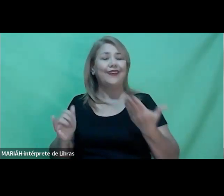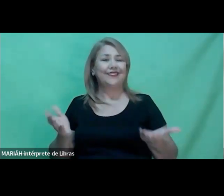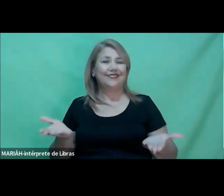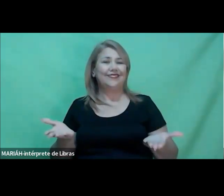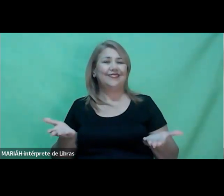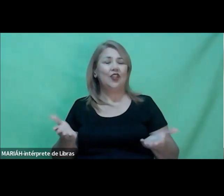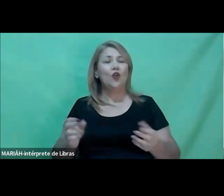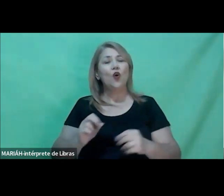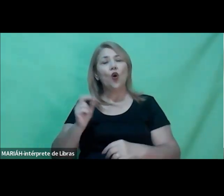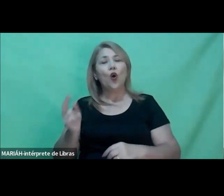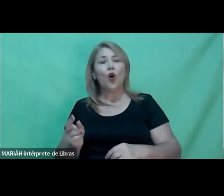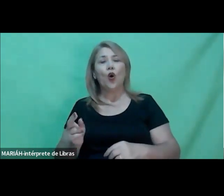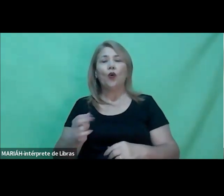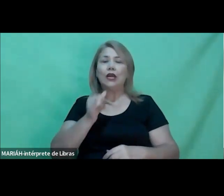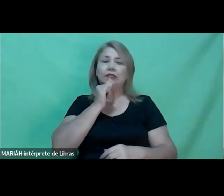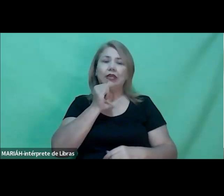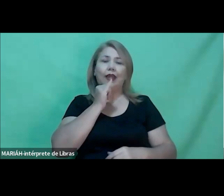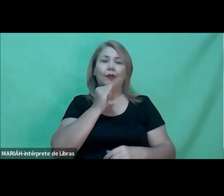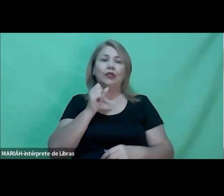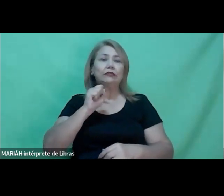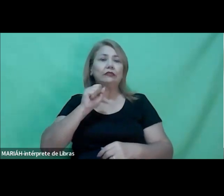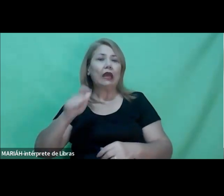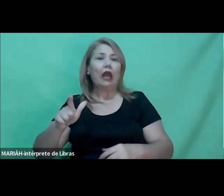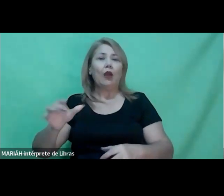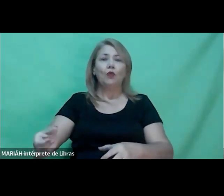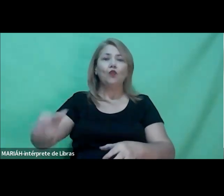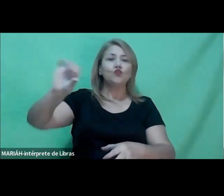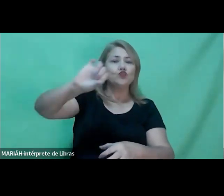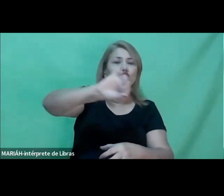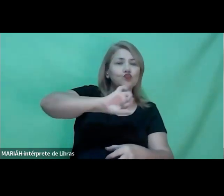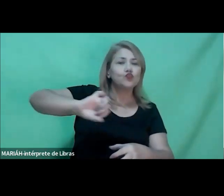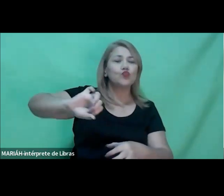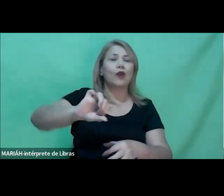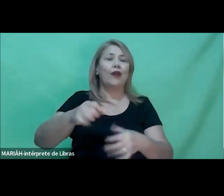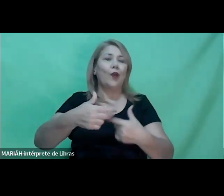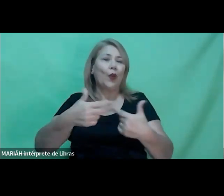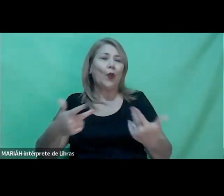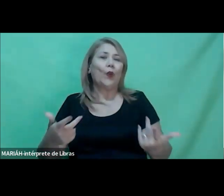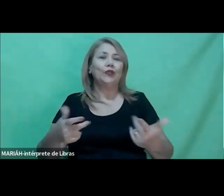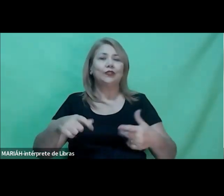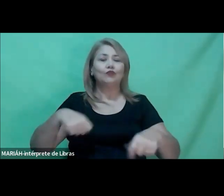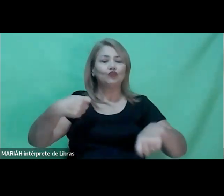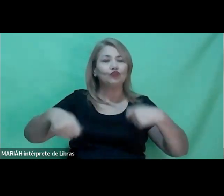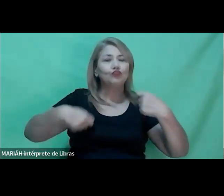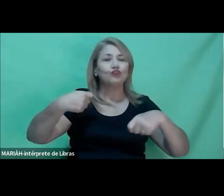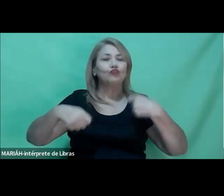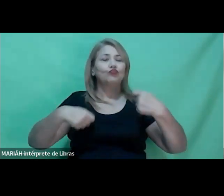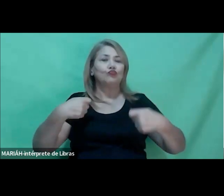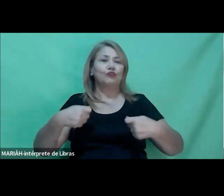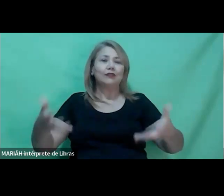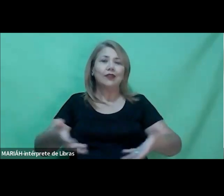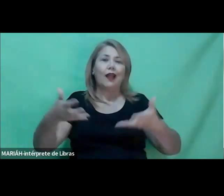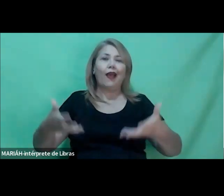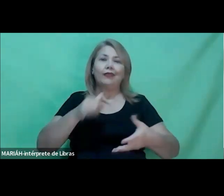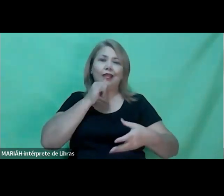sal o algunos aderezos para la ensalada a veces hay aceite vinagre y que no los